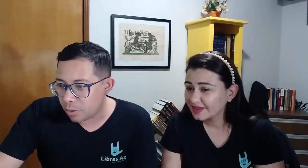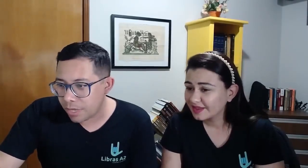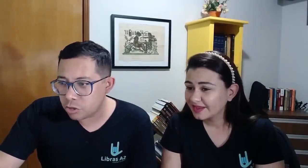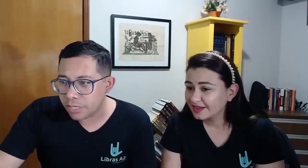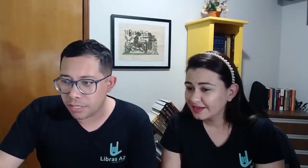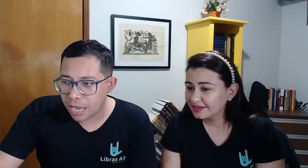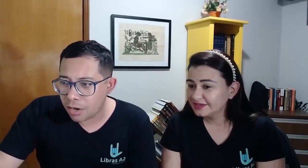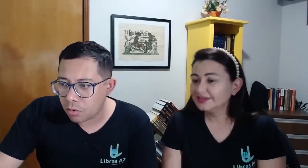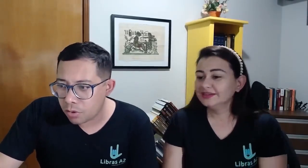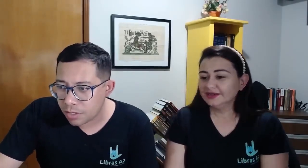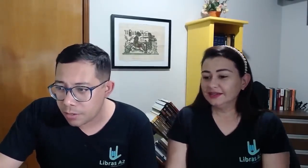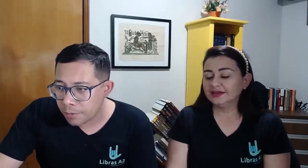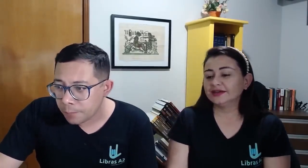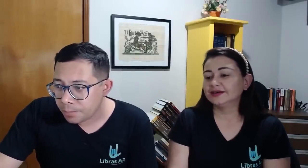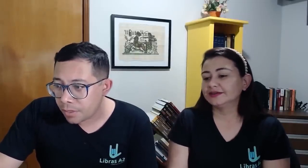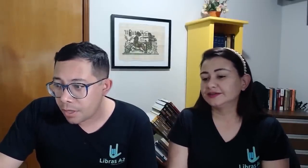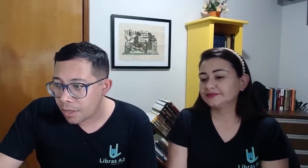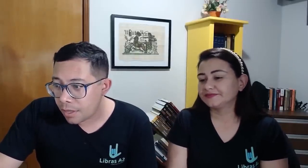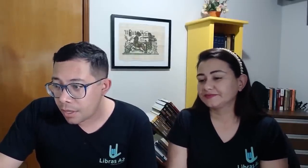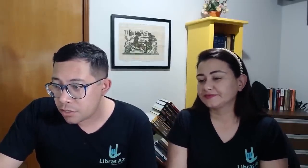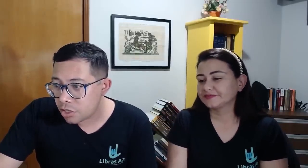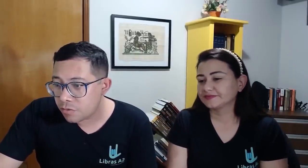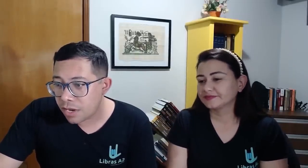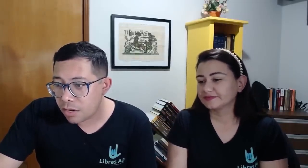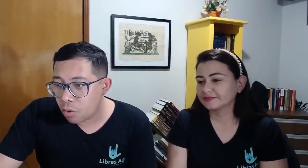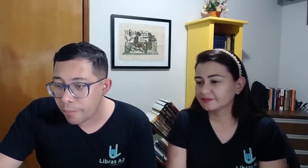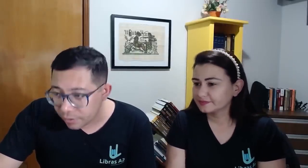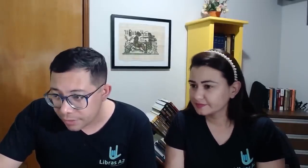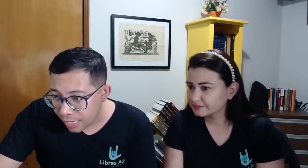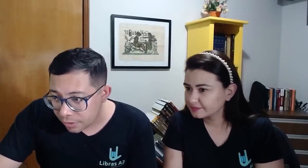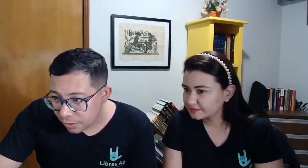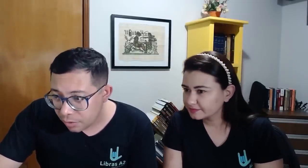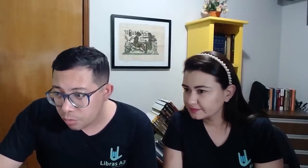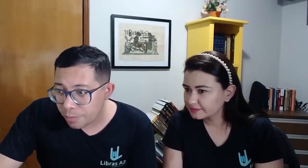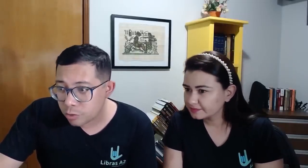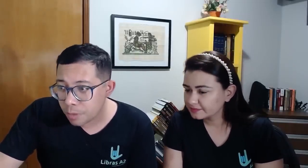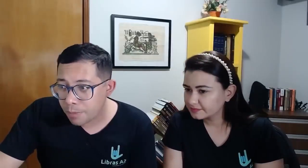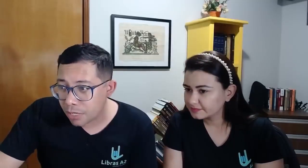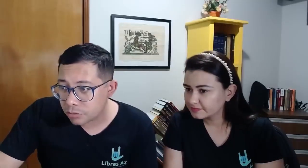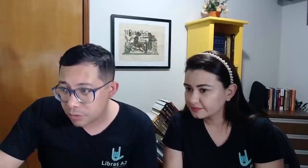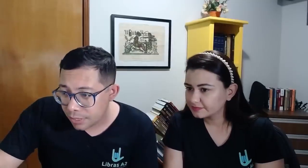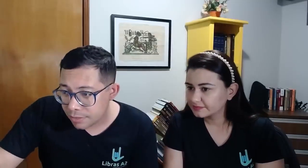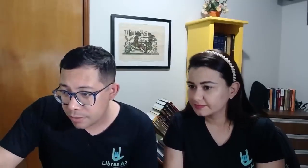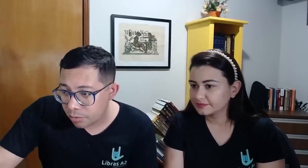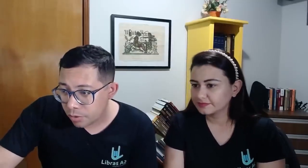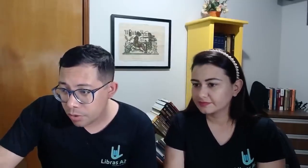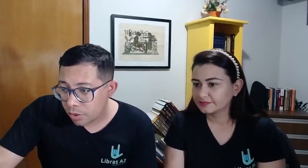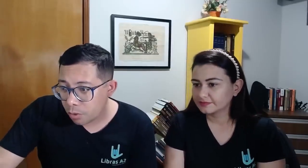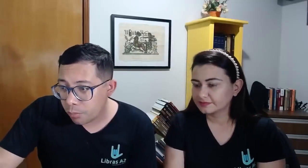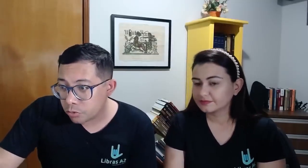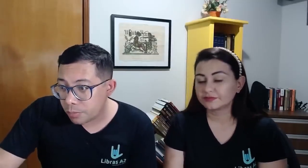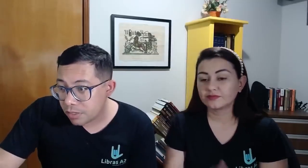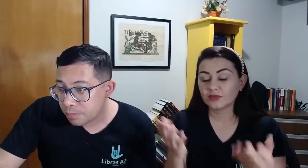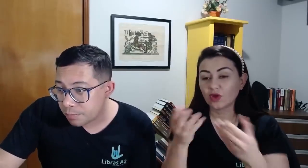é isso aí. Agora a gente vai comentar em um passo a passo, tá? Esse é o ponto